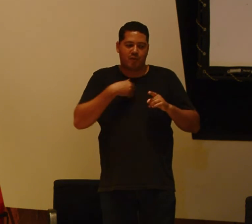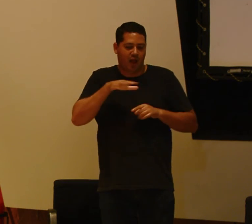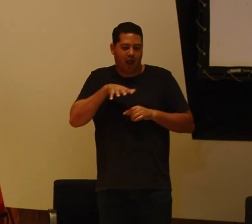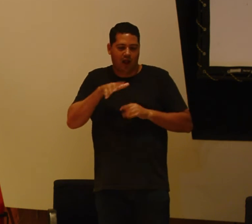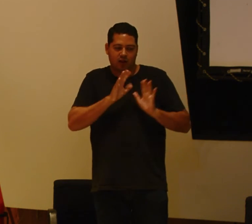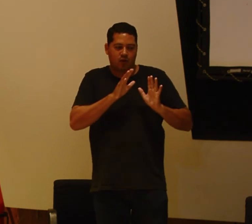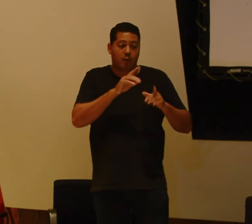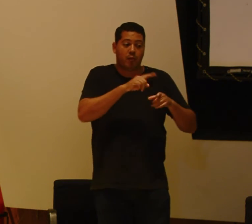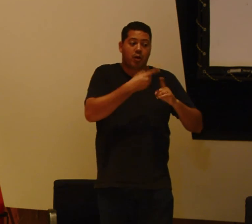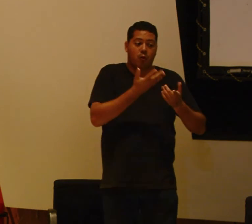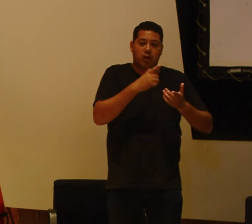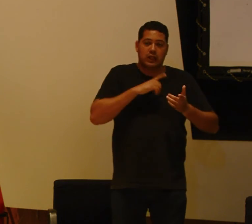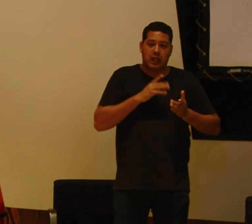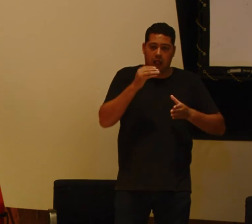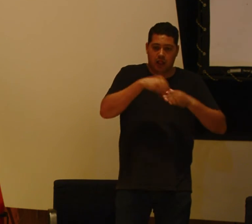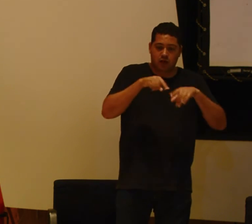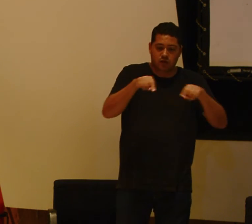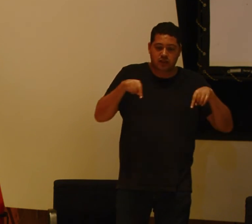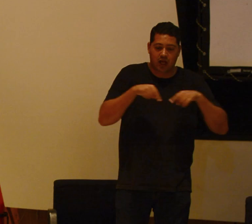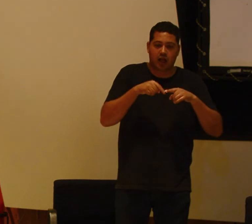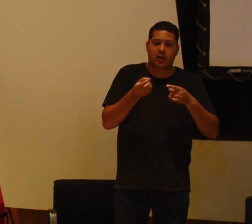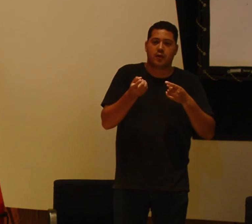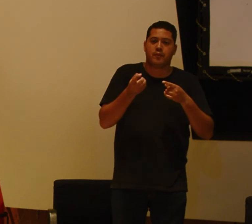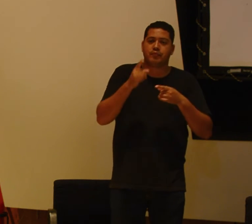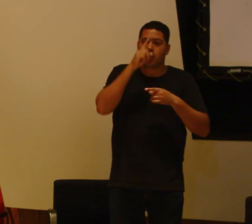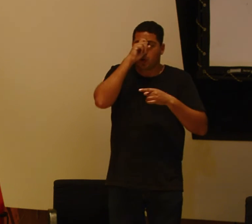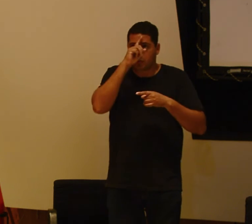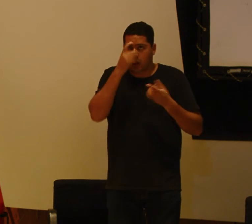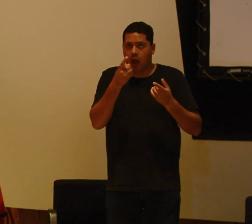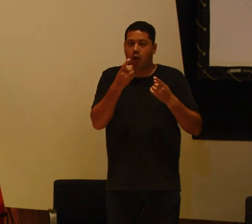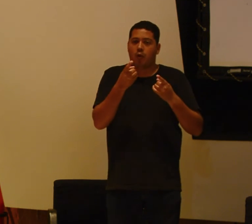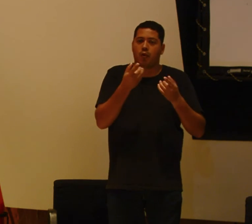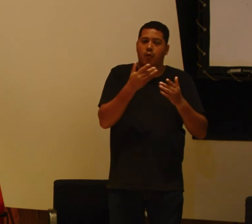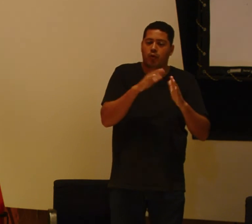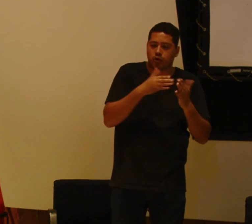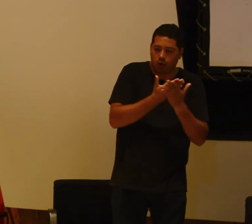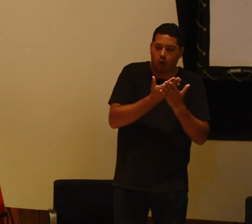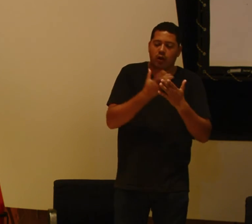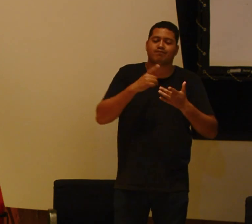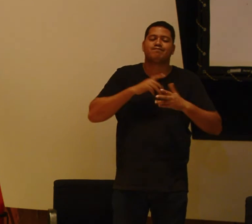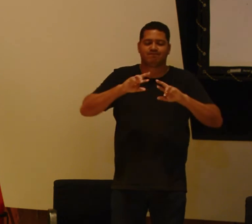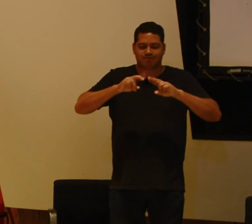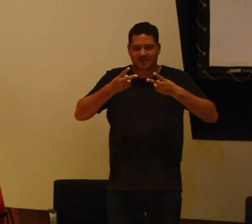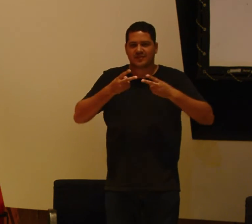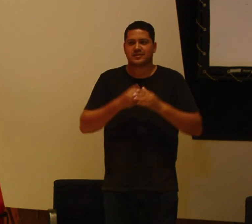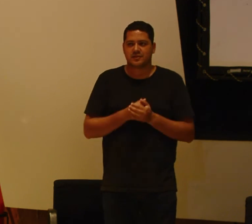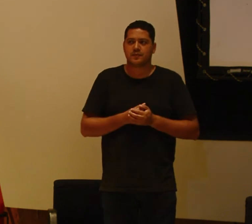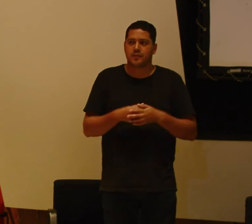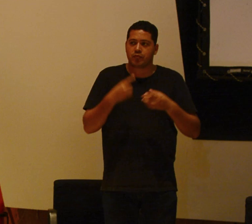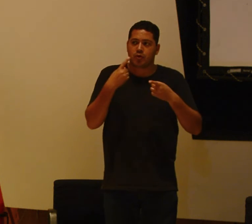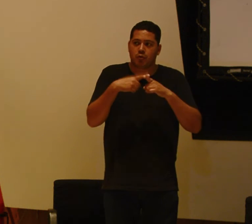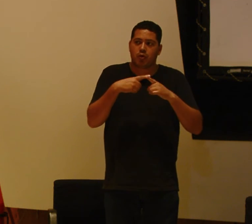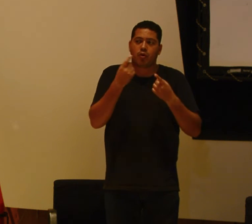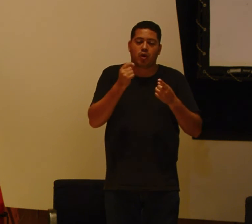nesse ambiente, principalmente clínico, hospitalar e escolar, isso faz total diferença. Porque, em resumo,